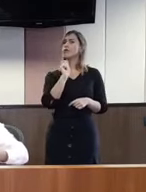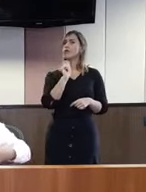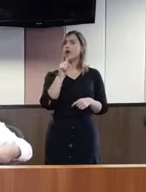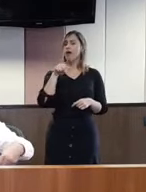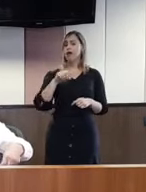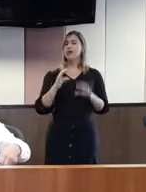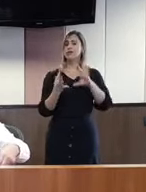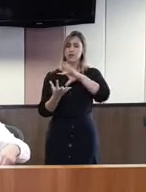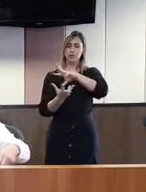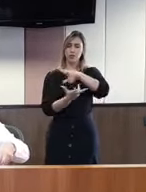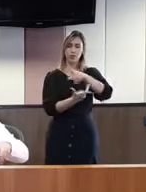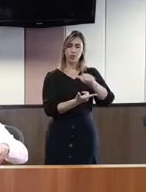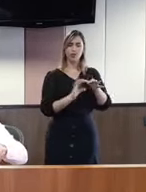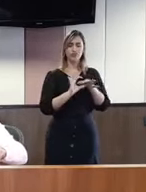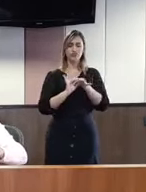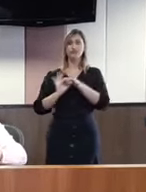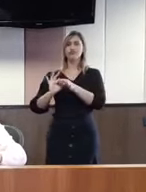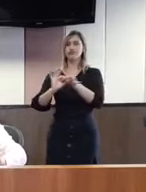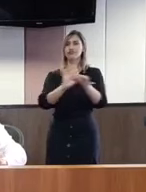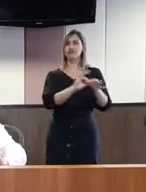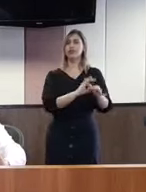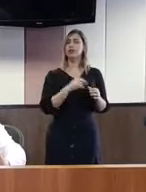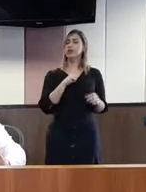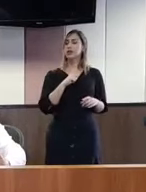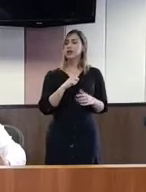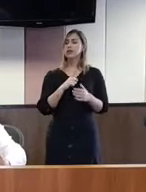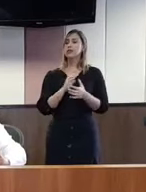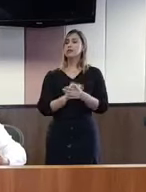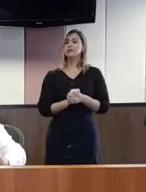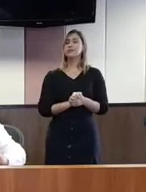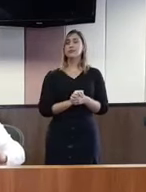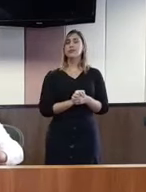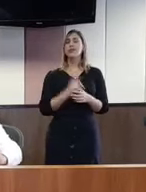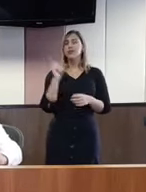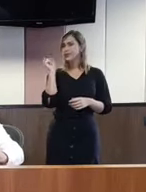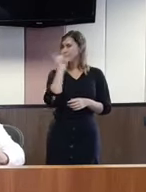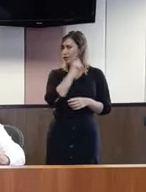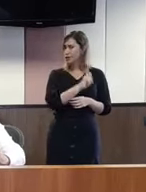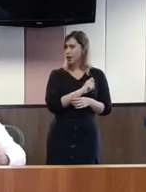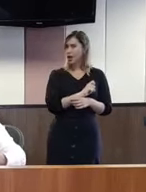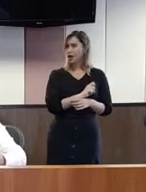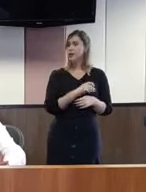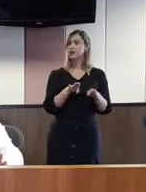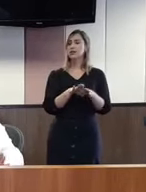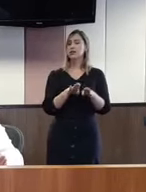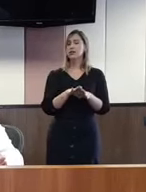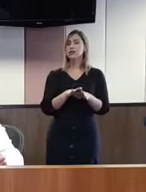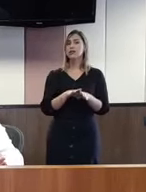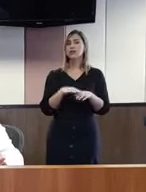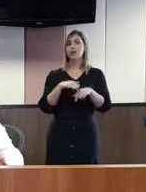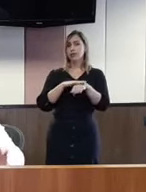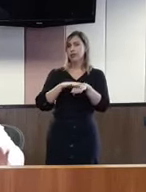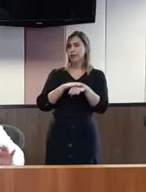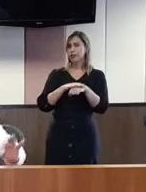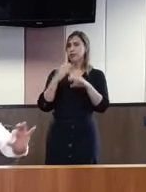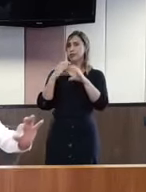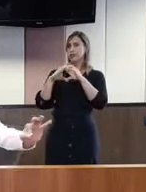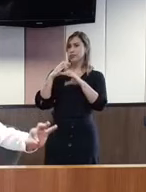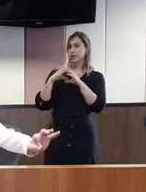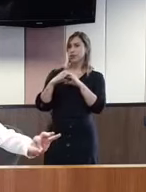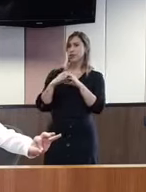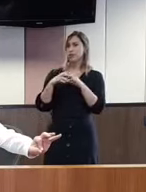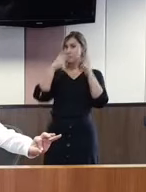mundo conectado, ele traz algumas dificuldades, inclusive, para a convivência humana. Uma coisa que